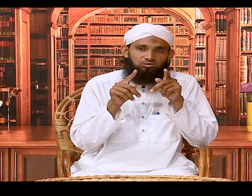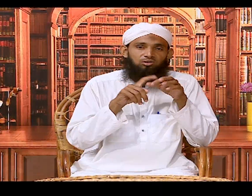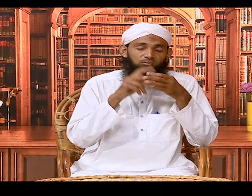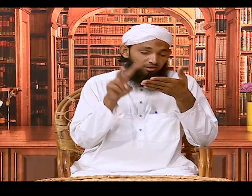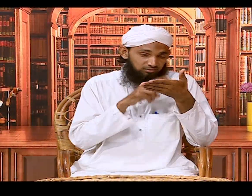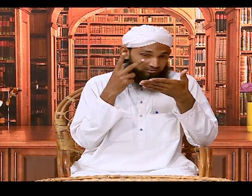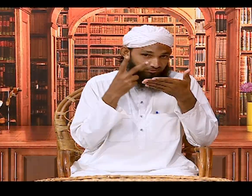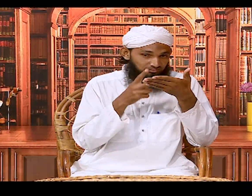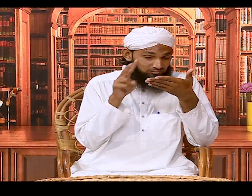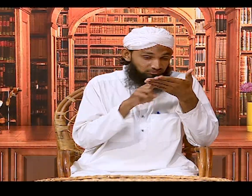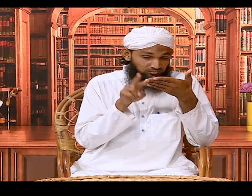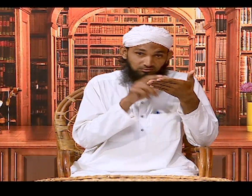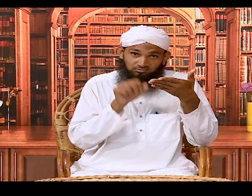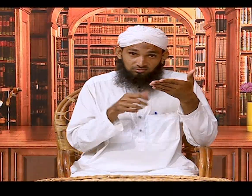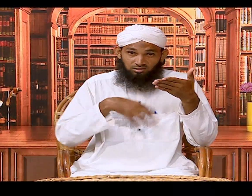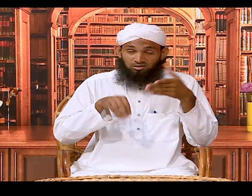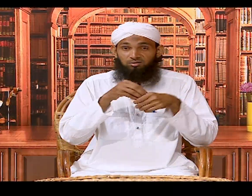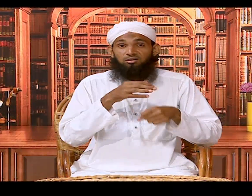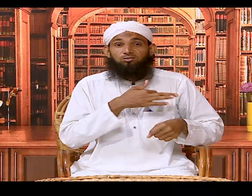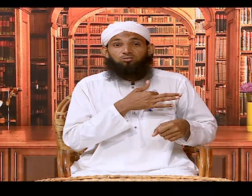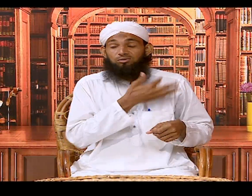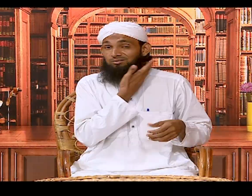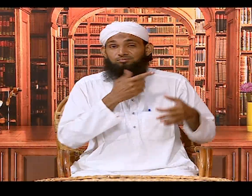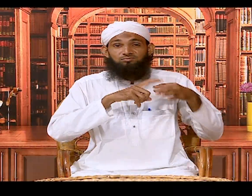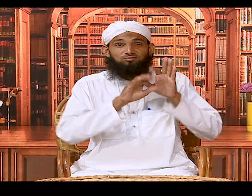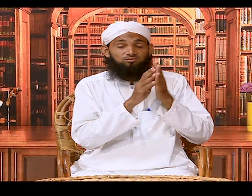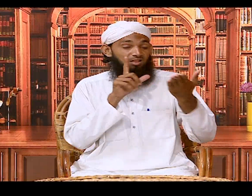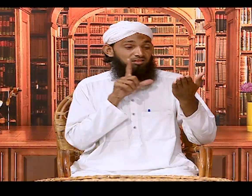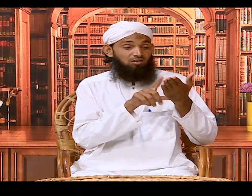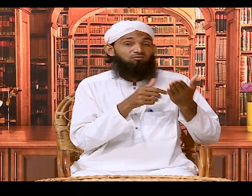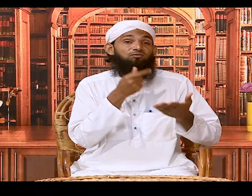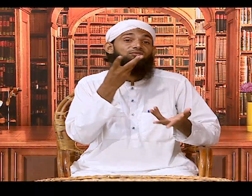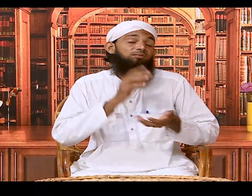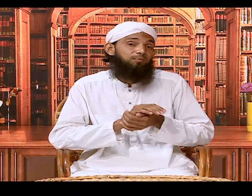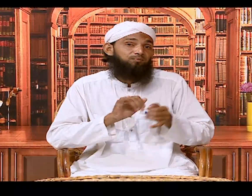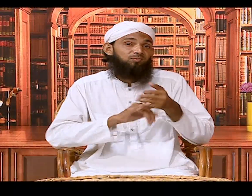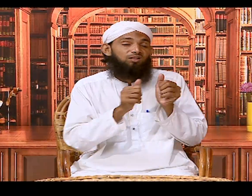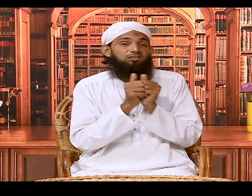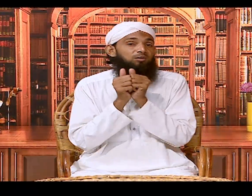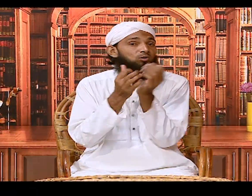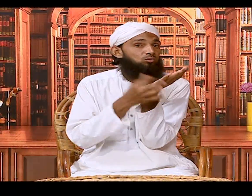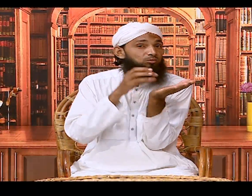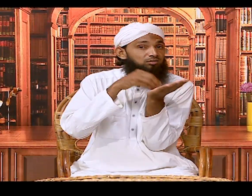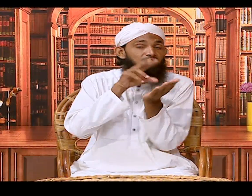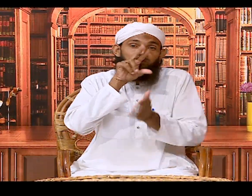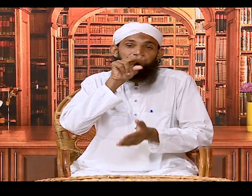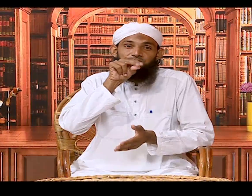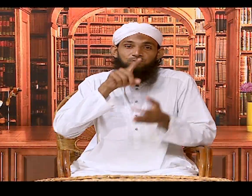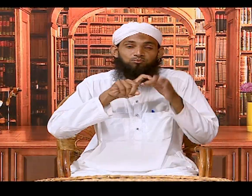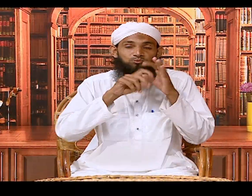ناغہ زیارت کرتے ہیں؟ ہمارا قرآن کریم کے ساتھ کتنا لگاؤ ہے؟ حضرت عثمان غنی رضی اللہ عنہ زبانی قرآن پڑھا